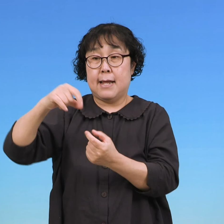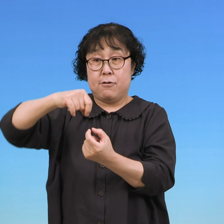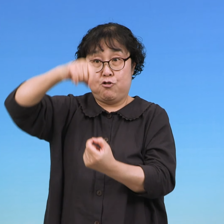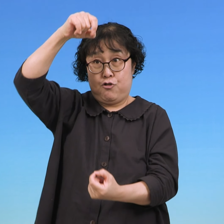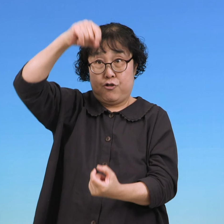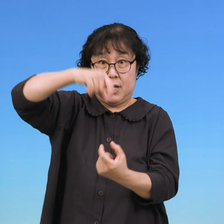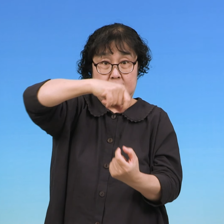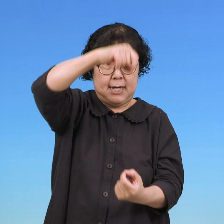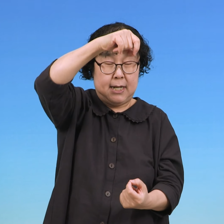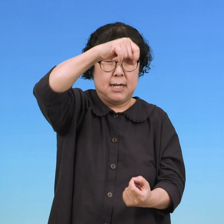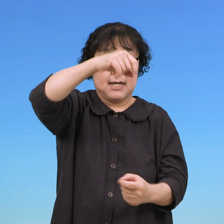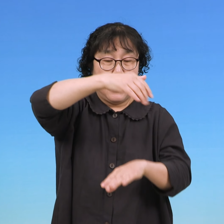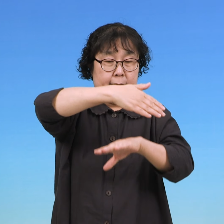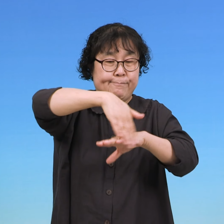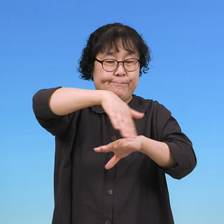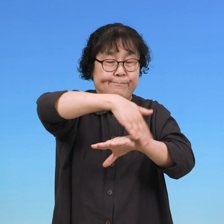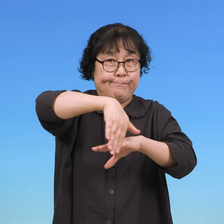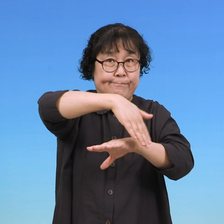사용했다는 겁니다.